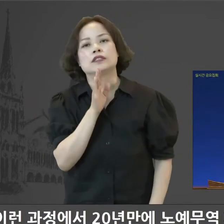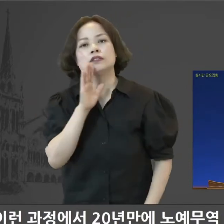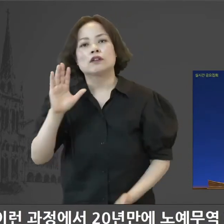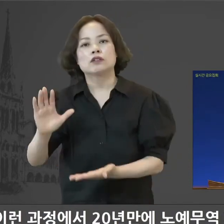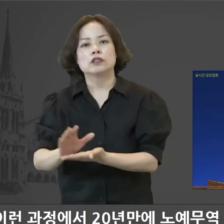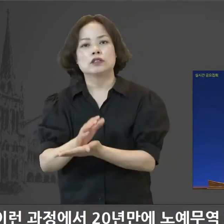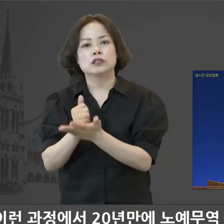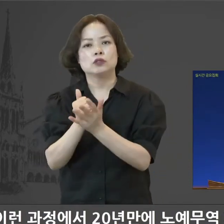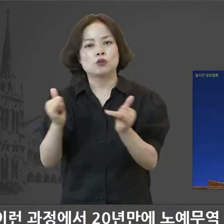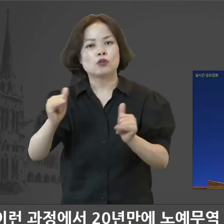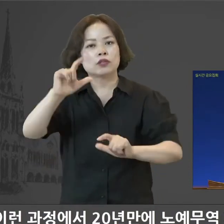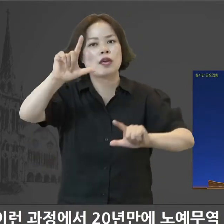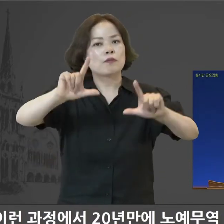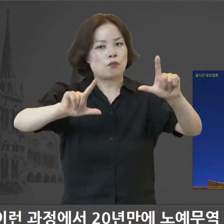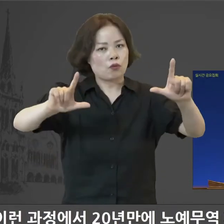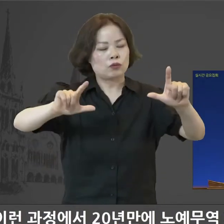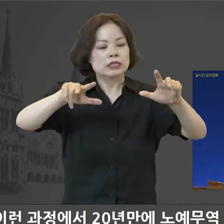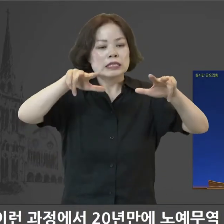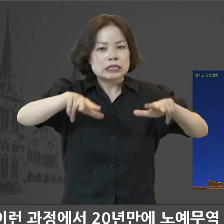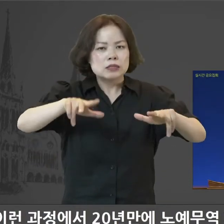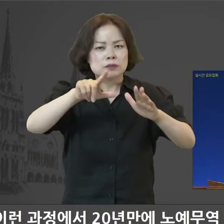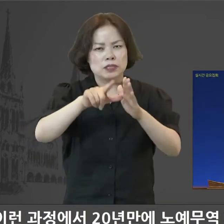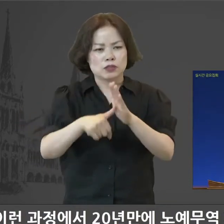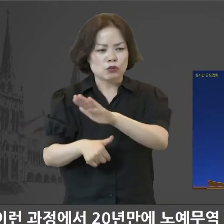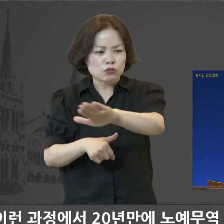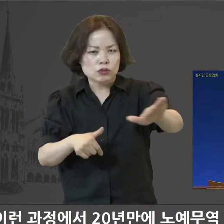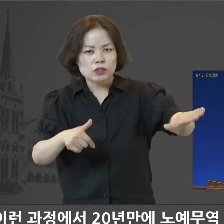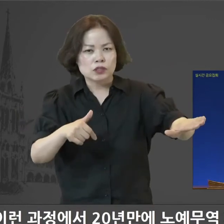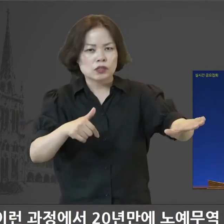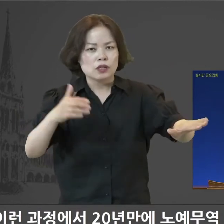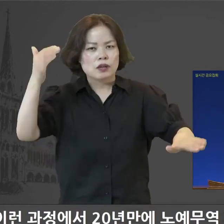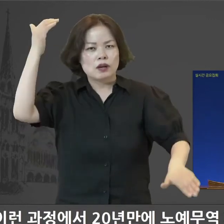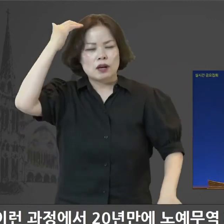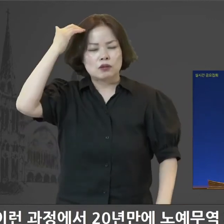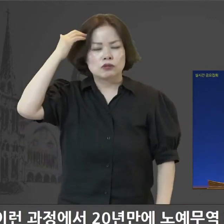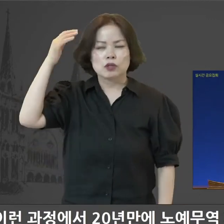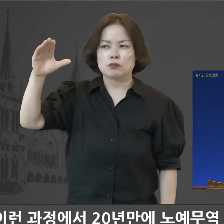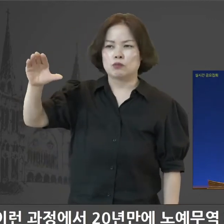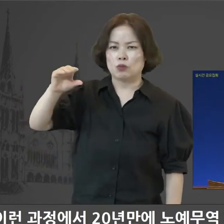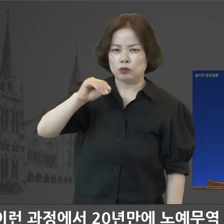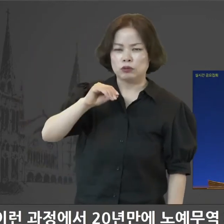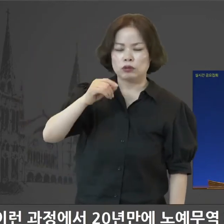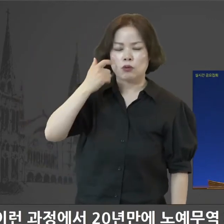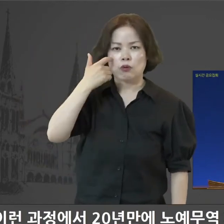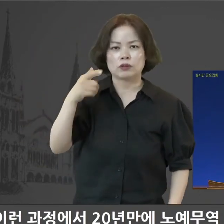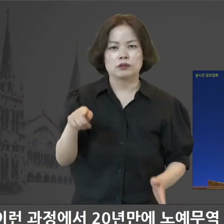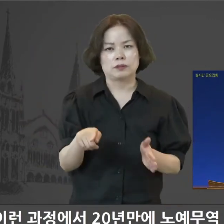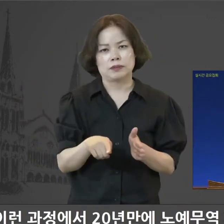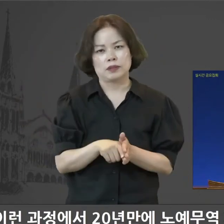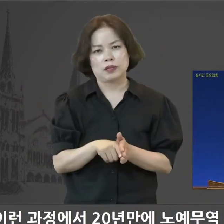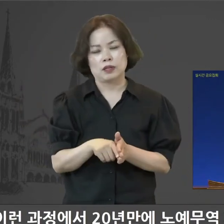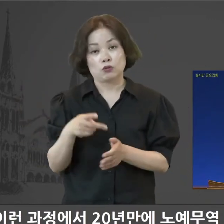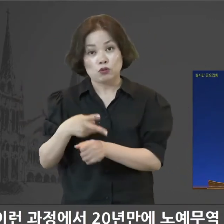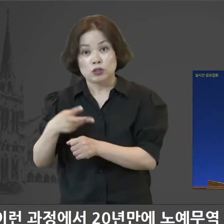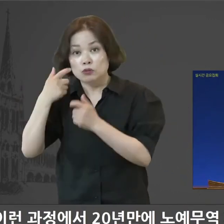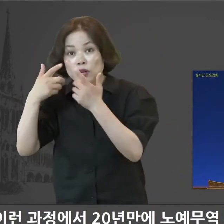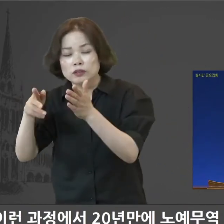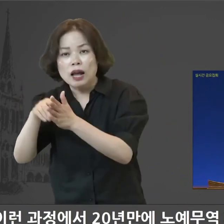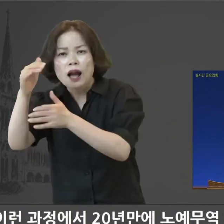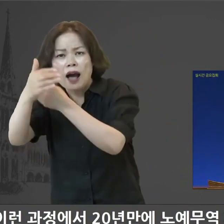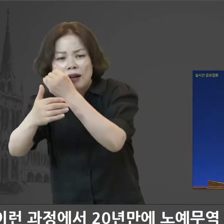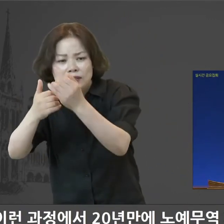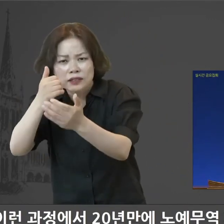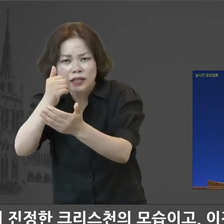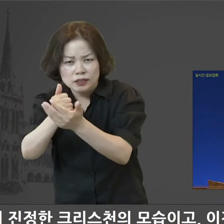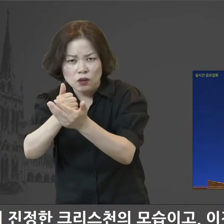모습이라는 거예요. 그리고 그것이 지금 이 시대의 우리의 모델이 되어야 합니다. 저는 확신합니다. 하나님께서